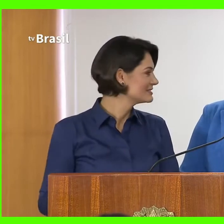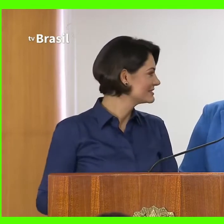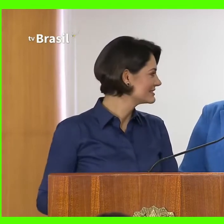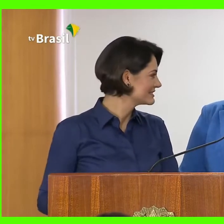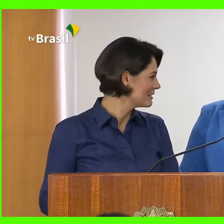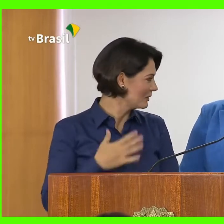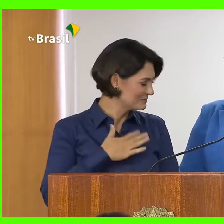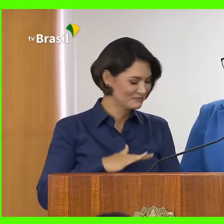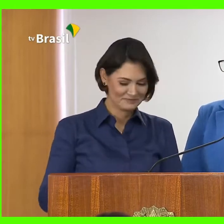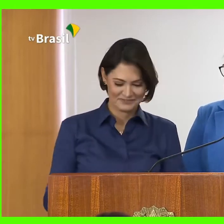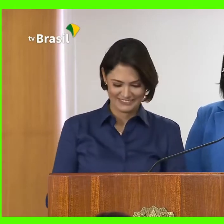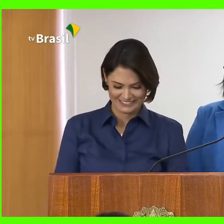O lançamento